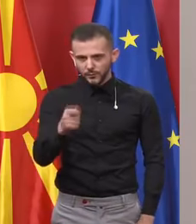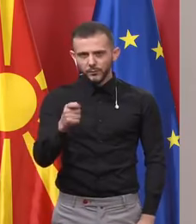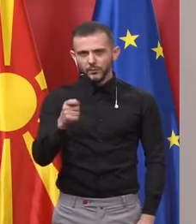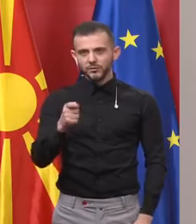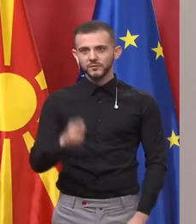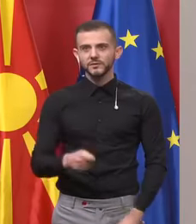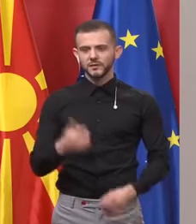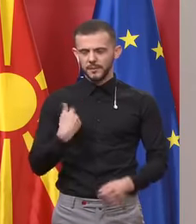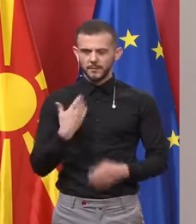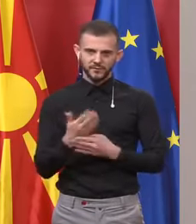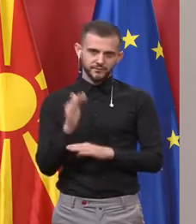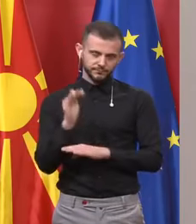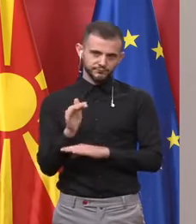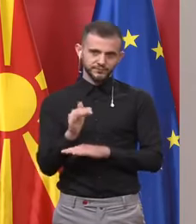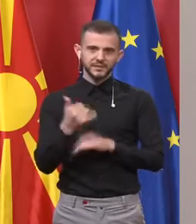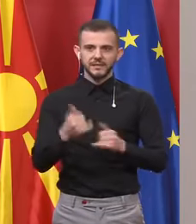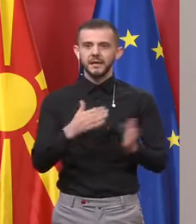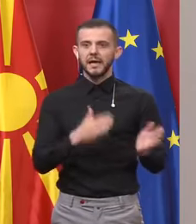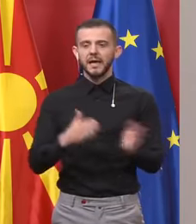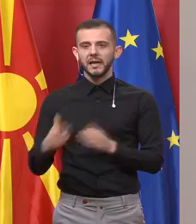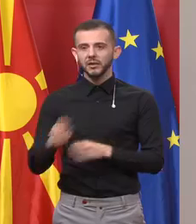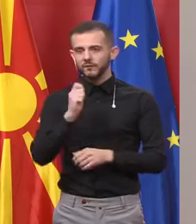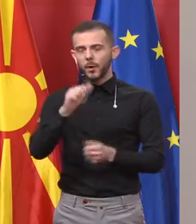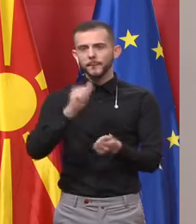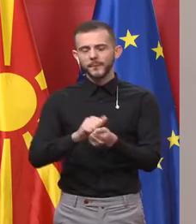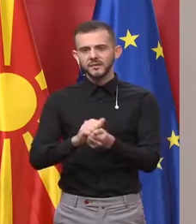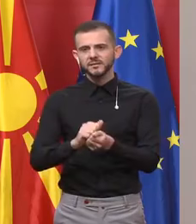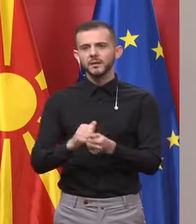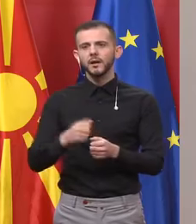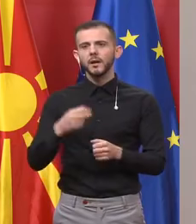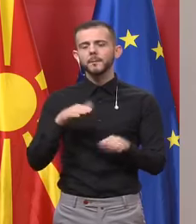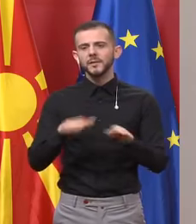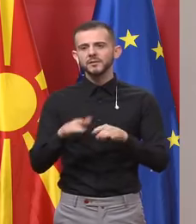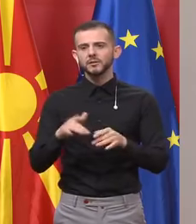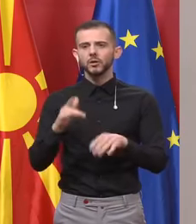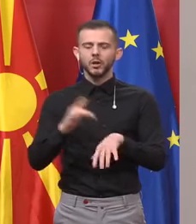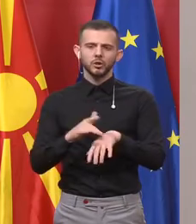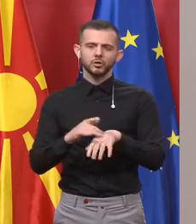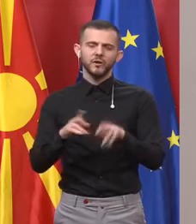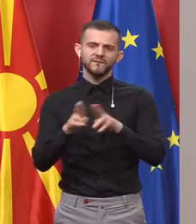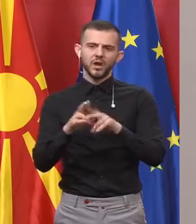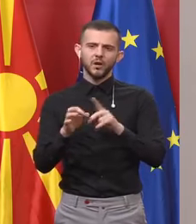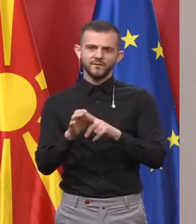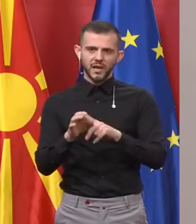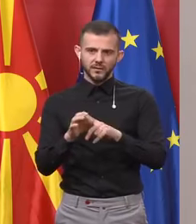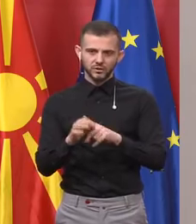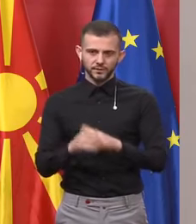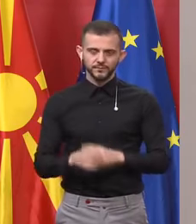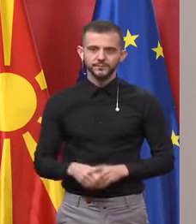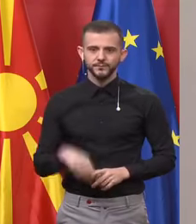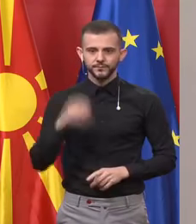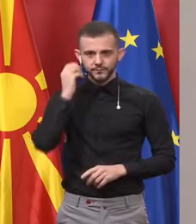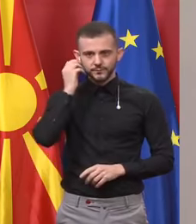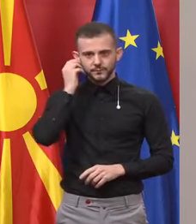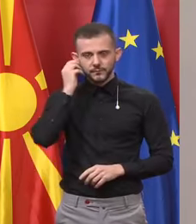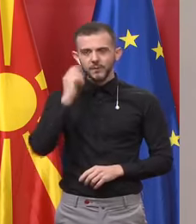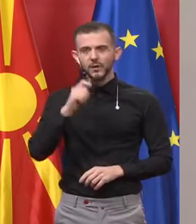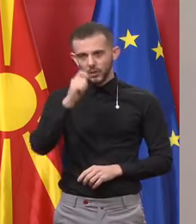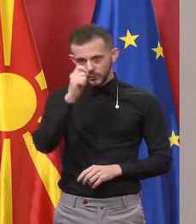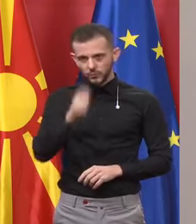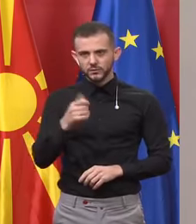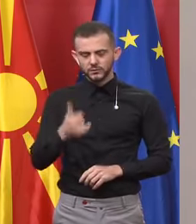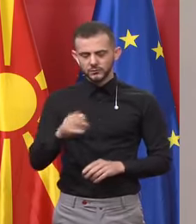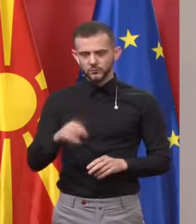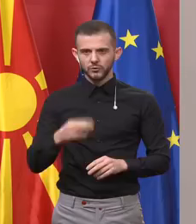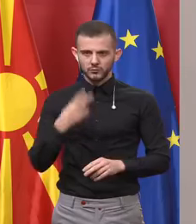Почитуваните, ако што најавив, следува редовната пресконференција на министерот за здравство, доктор Венко Филипче Тендеруарн, важдинот Мунтандични. Читувани, може да